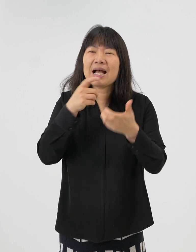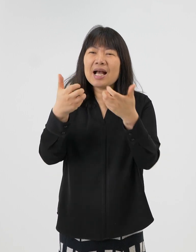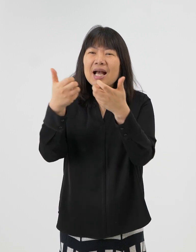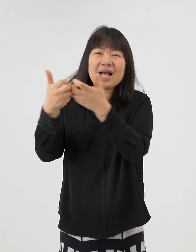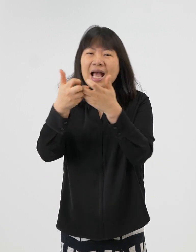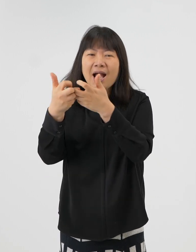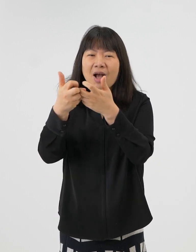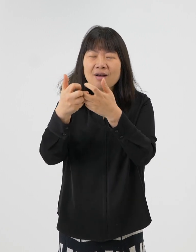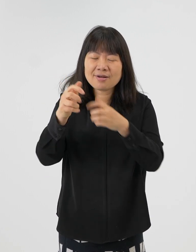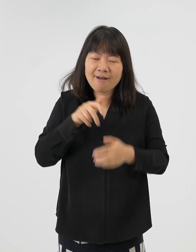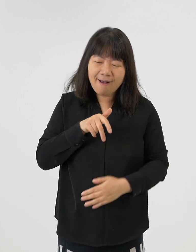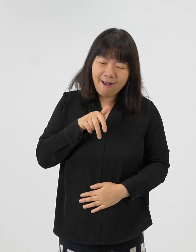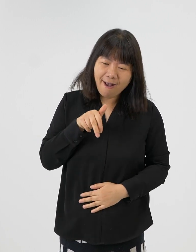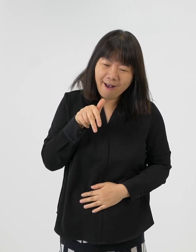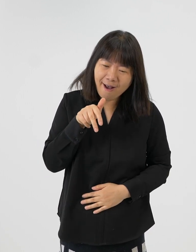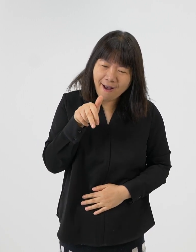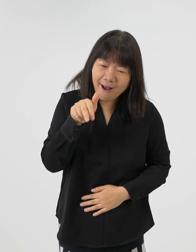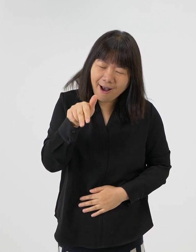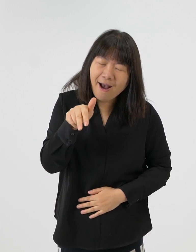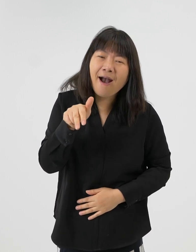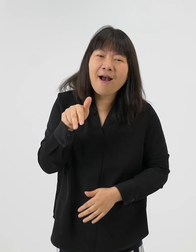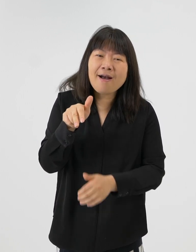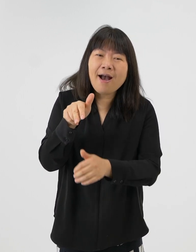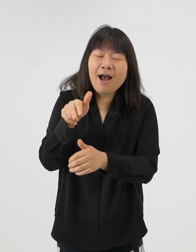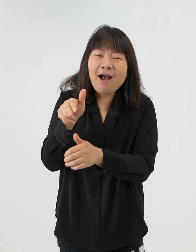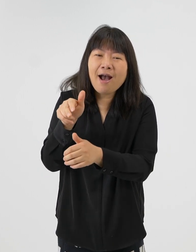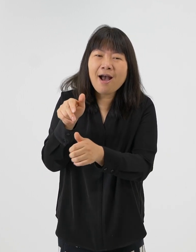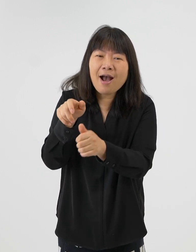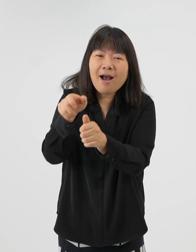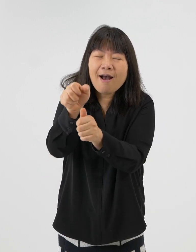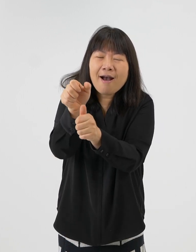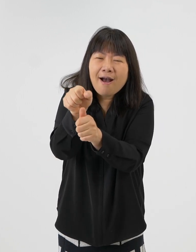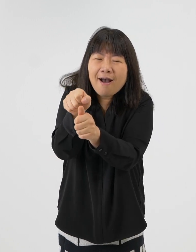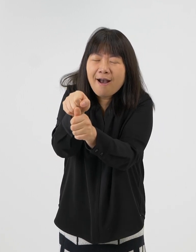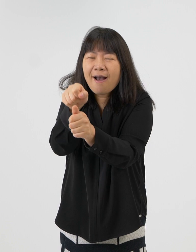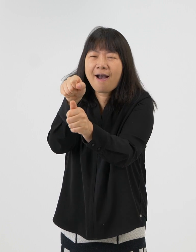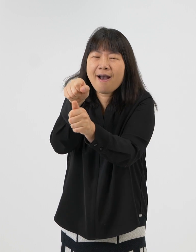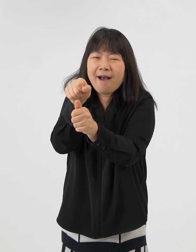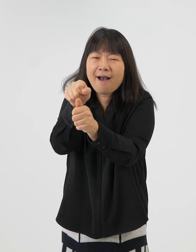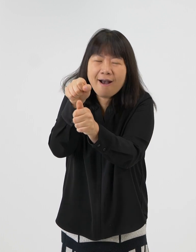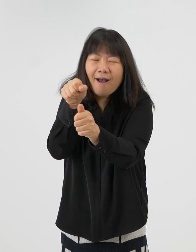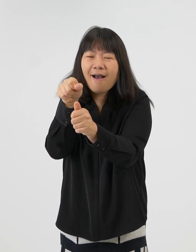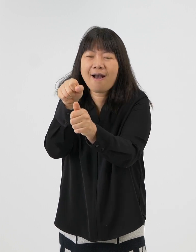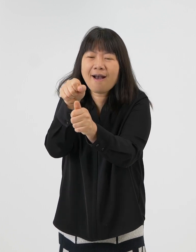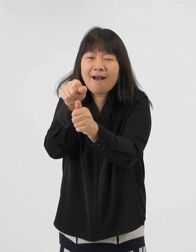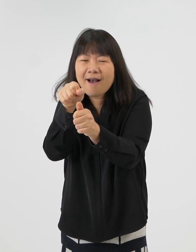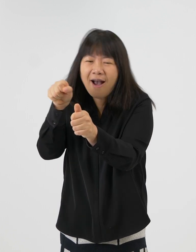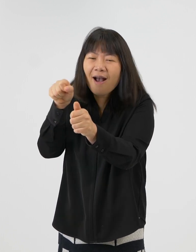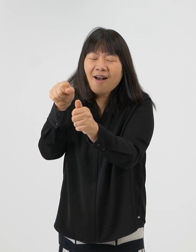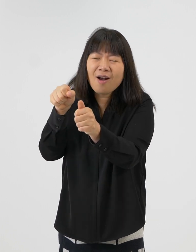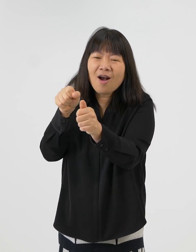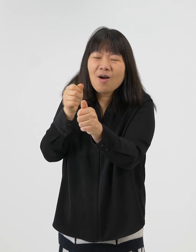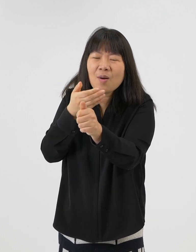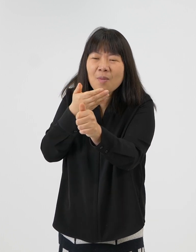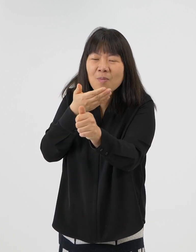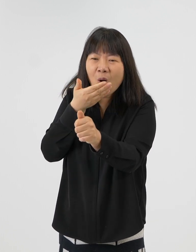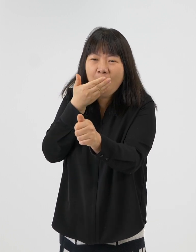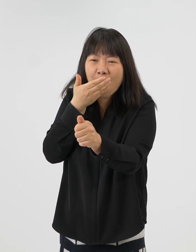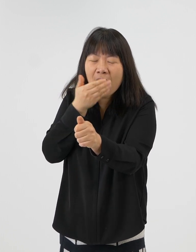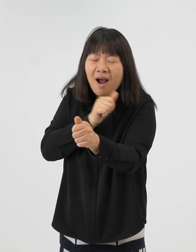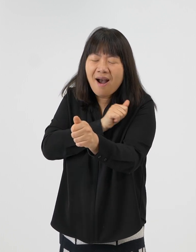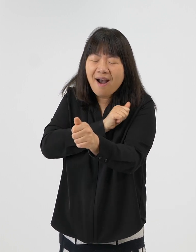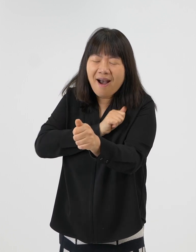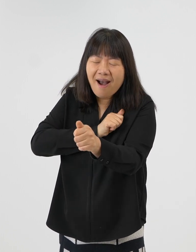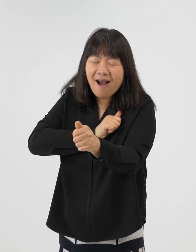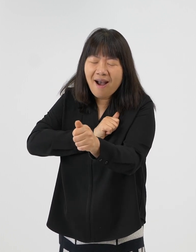앞까지 와서 붙들고 씨름을 해요. 열고 먹어야 되느냐 참고